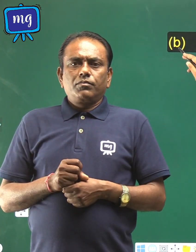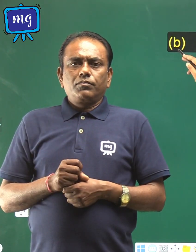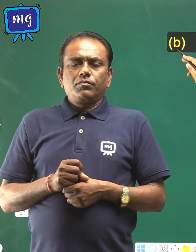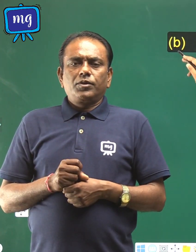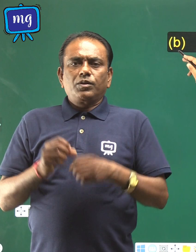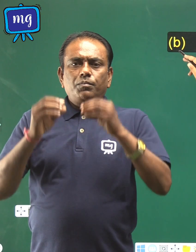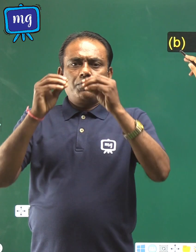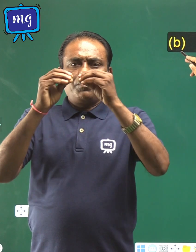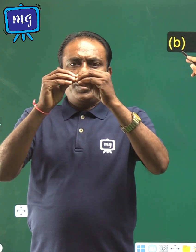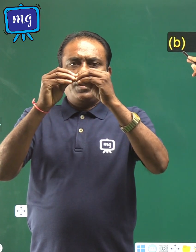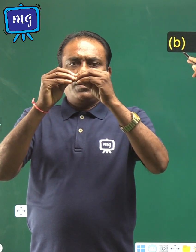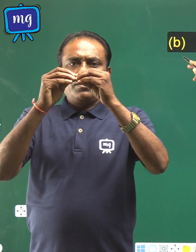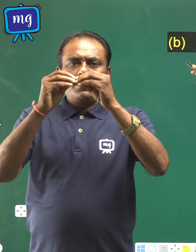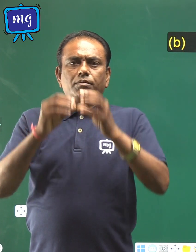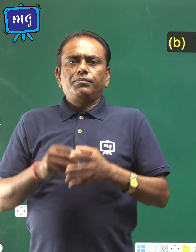बी